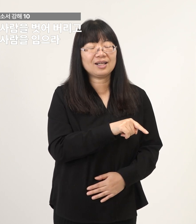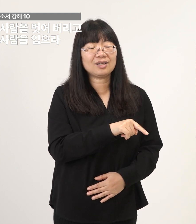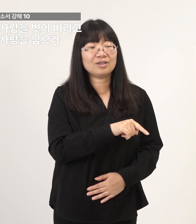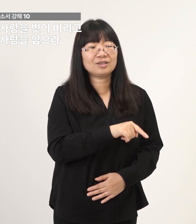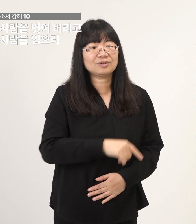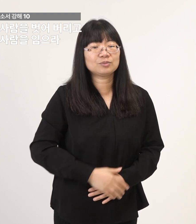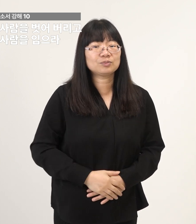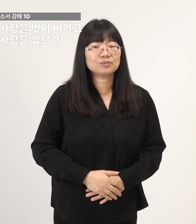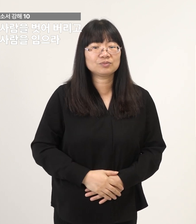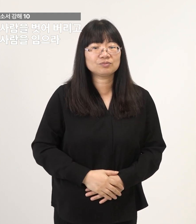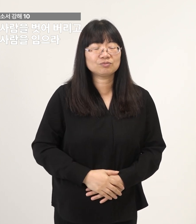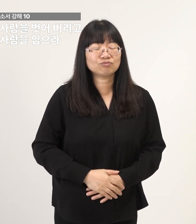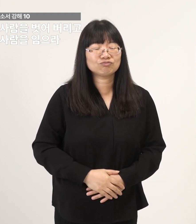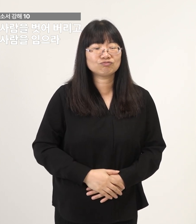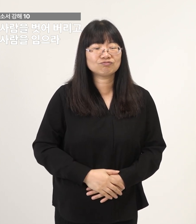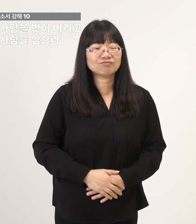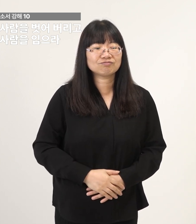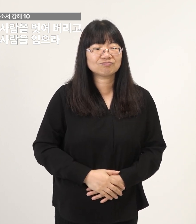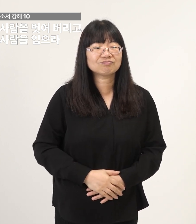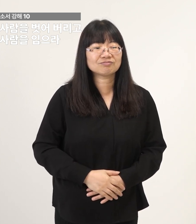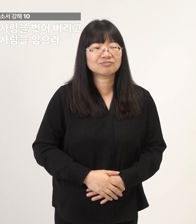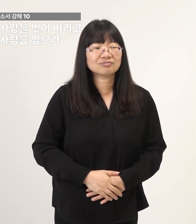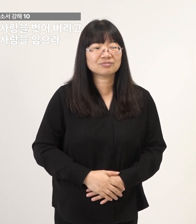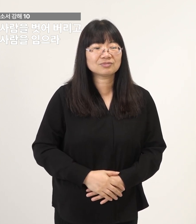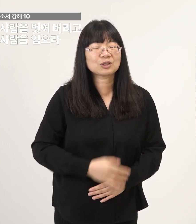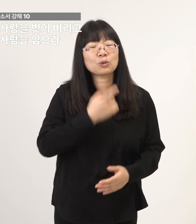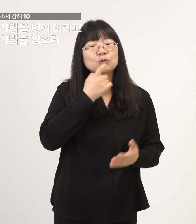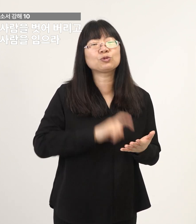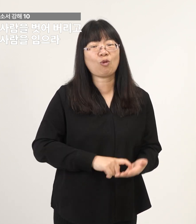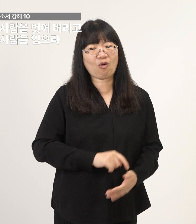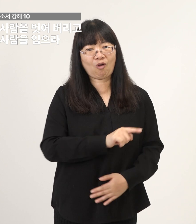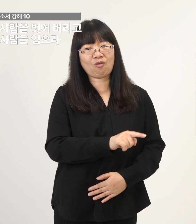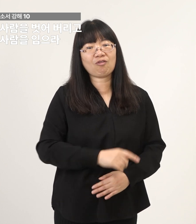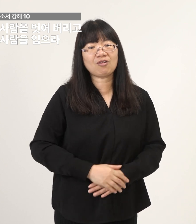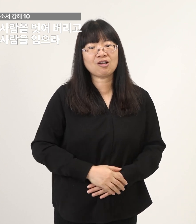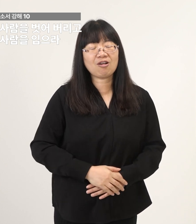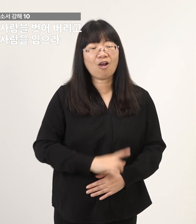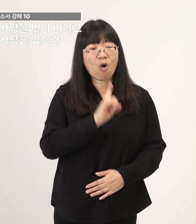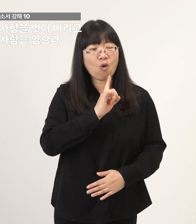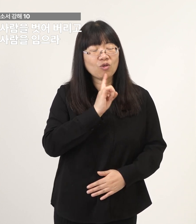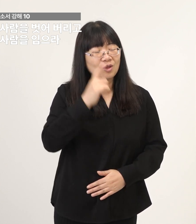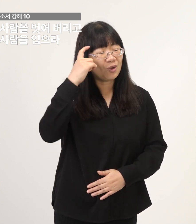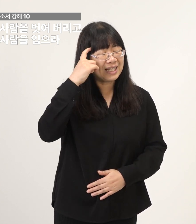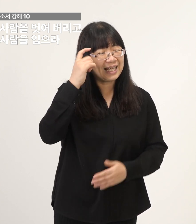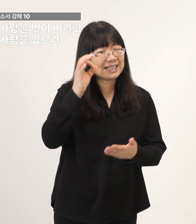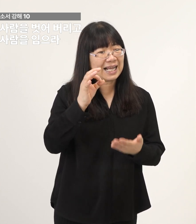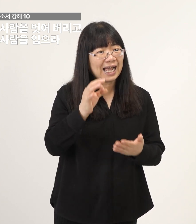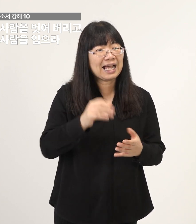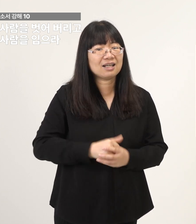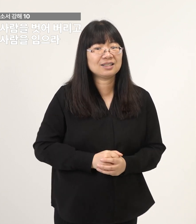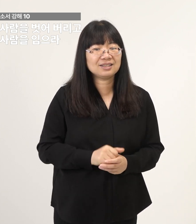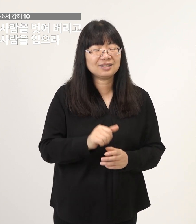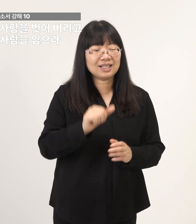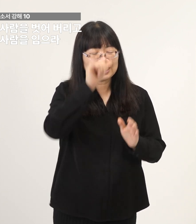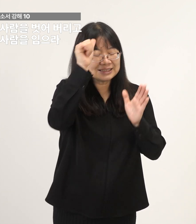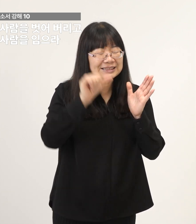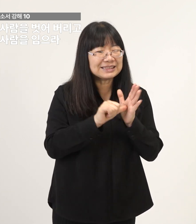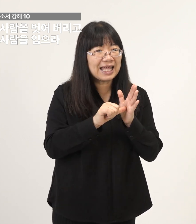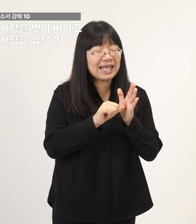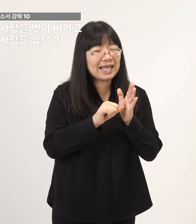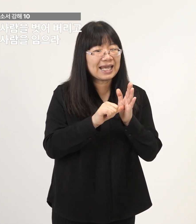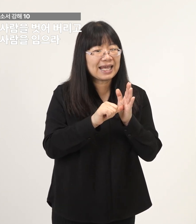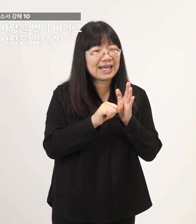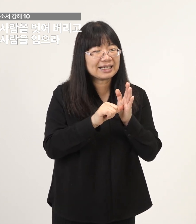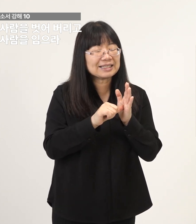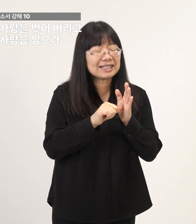본질이 길들여져 있는 사람들이에요. 우리의 언어나 가치관이나 이 인생에 대한 해석과